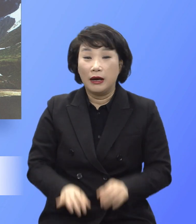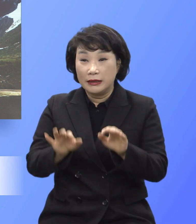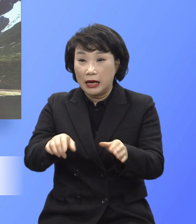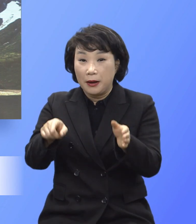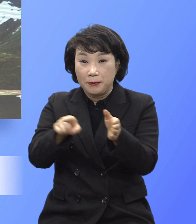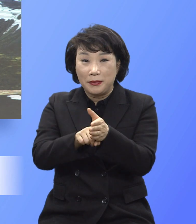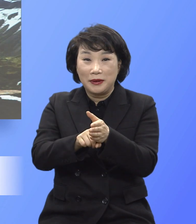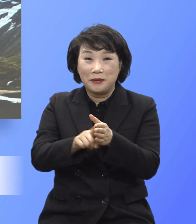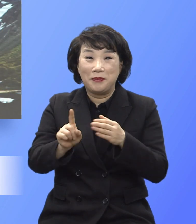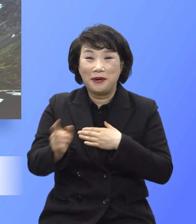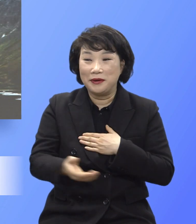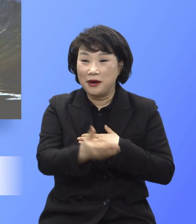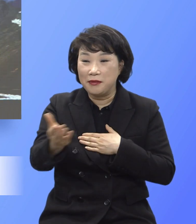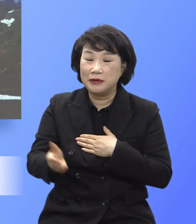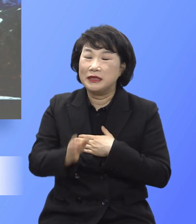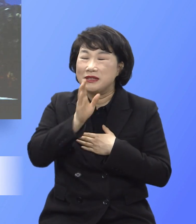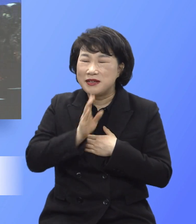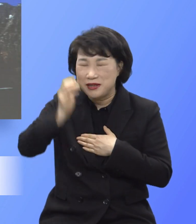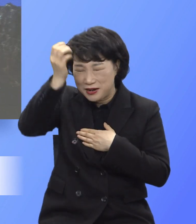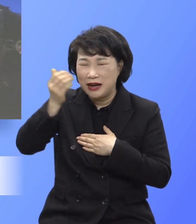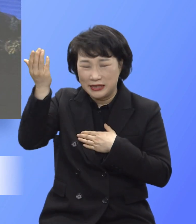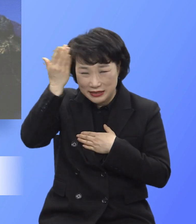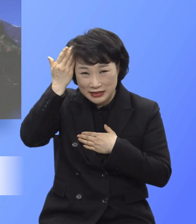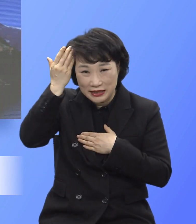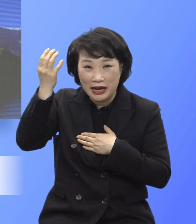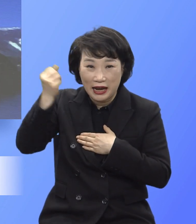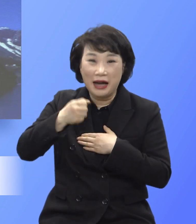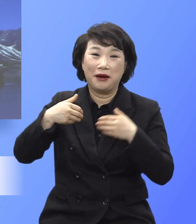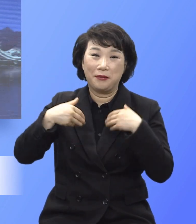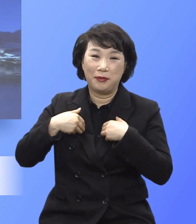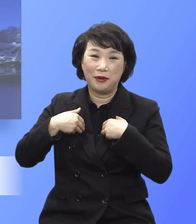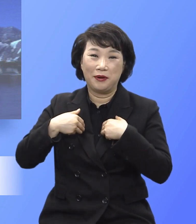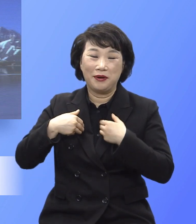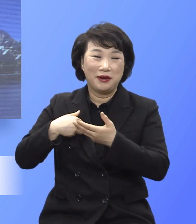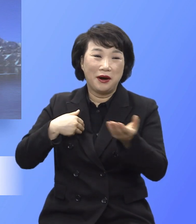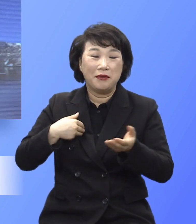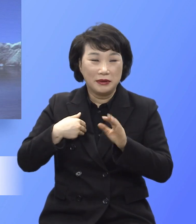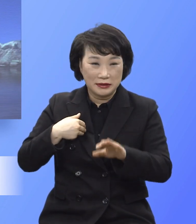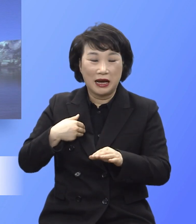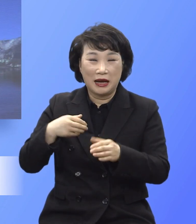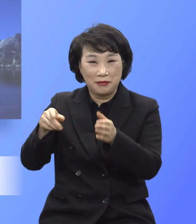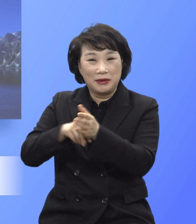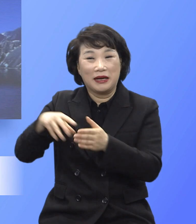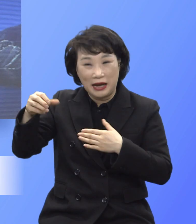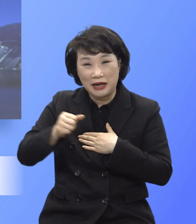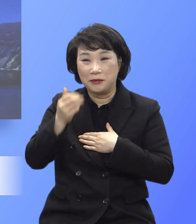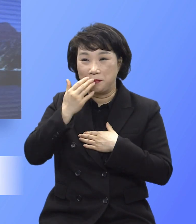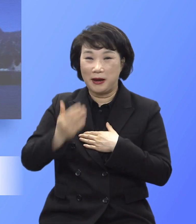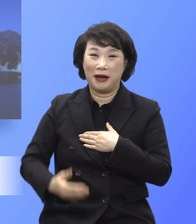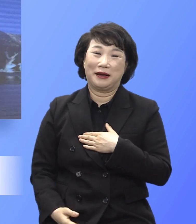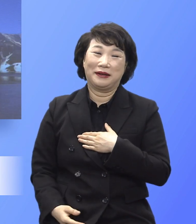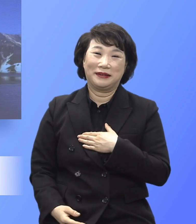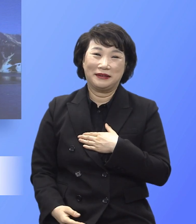믿음은 반드시 신령한 지식을 갖지 않고는 믿음을 가질 수